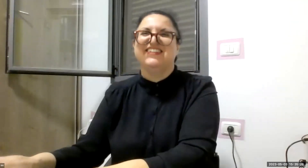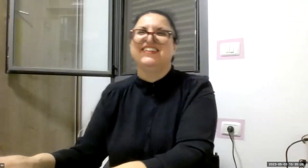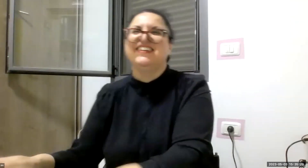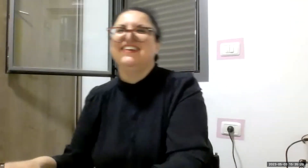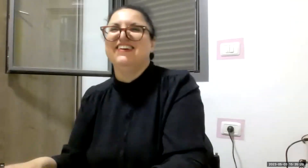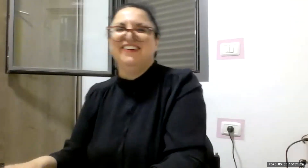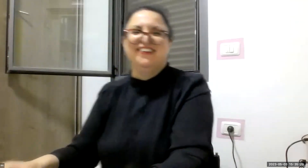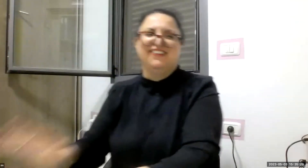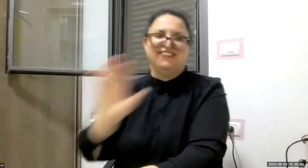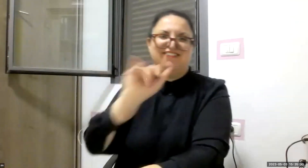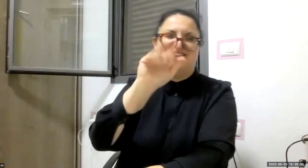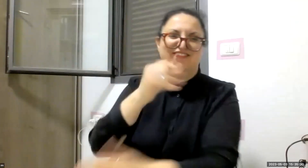תודה רבה נהנה